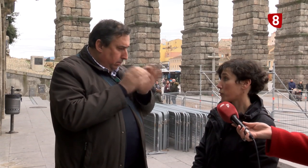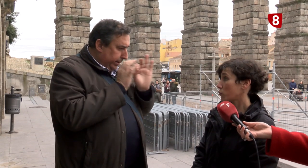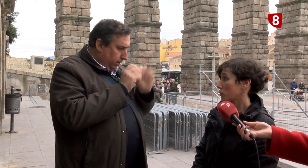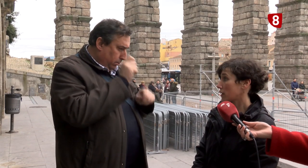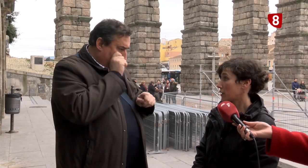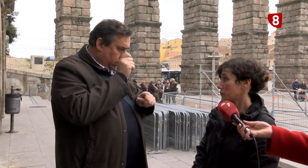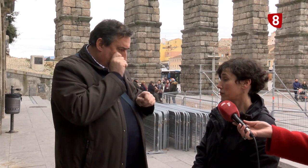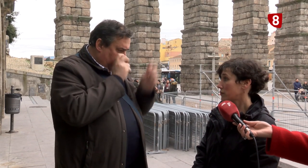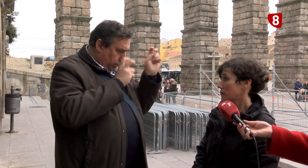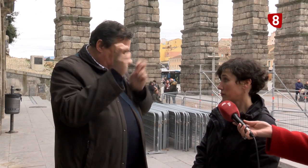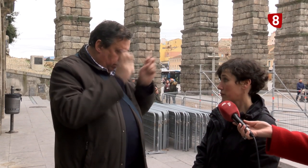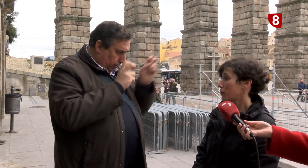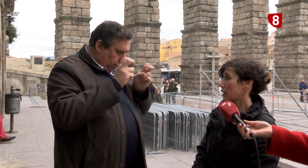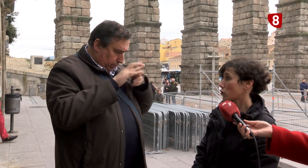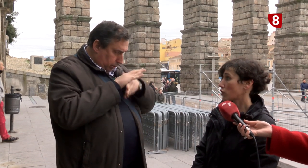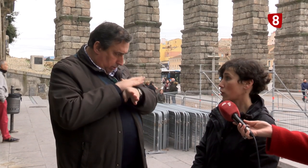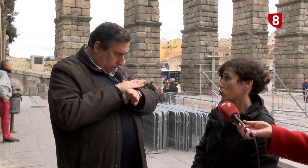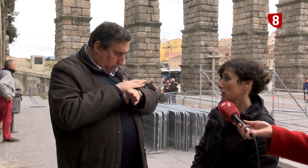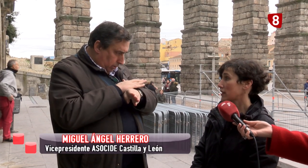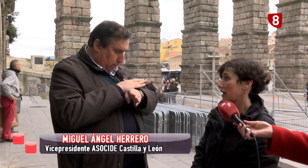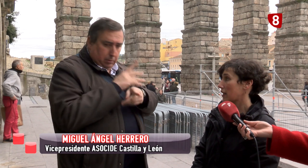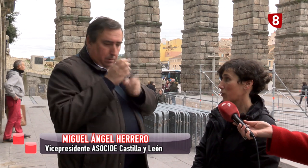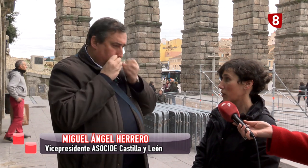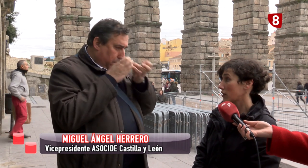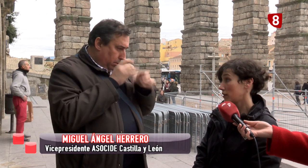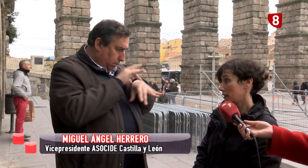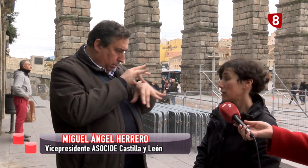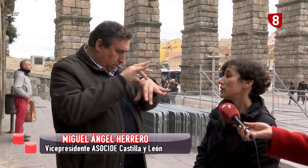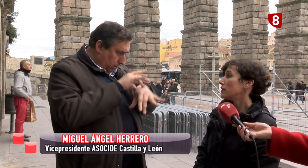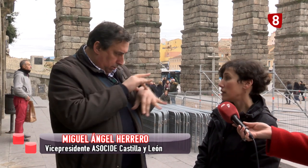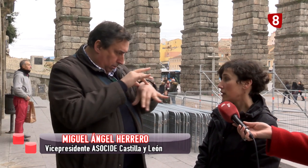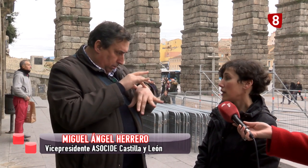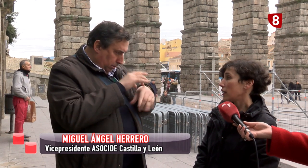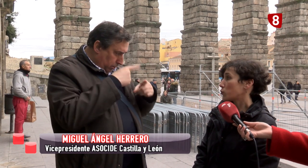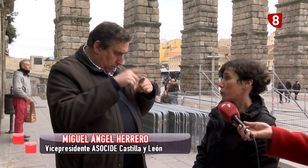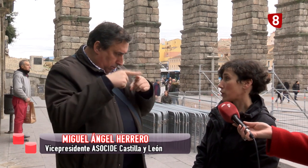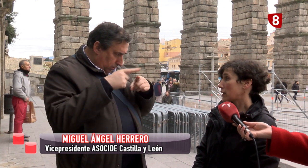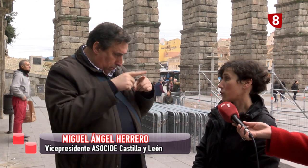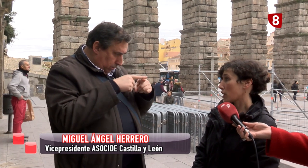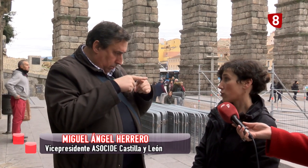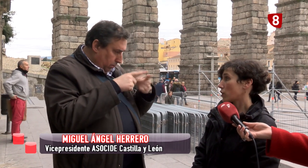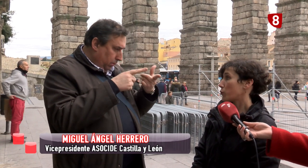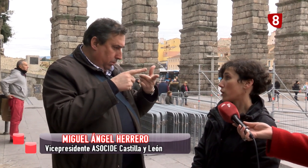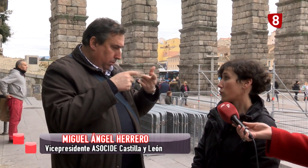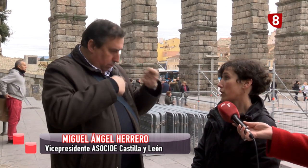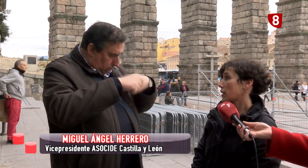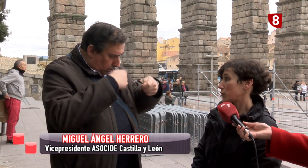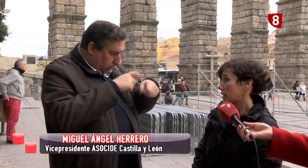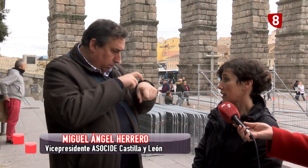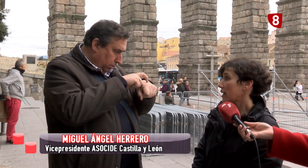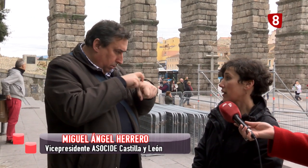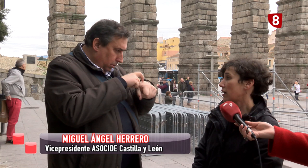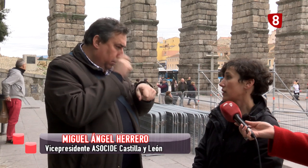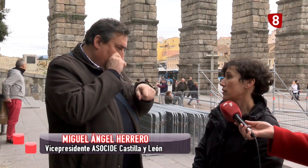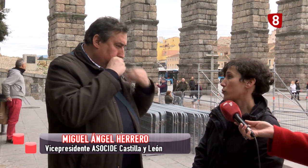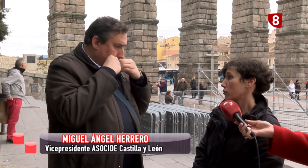de información turística para todos aquellos turistas que llegan a la ciudad es muy importante porque aquí es donde pueden concertar las visitas